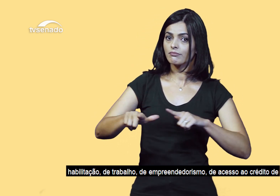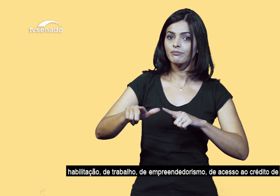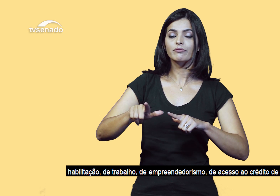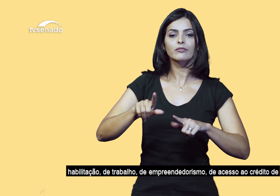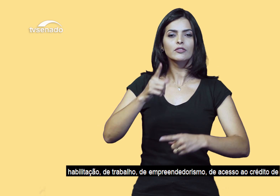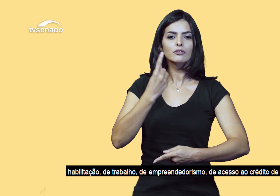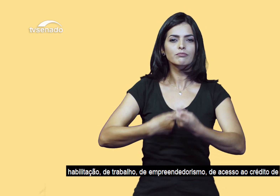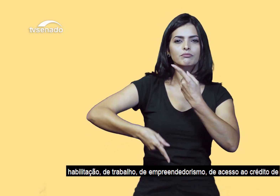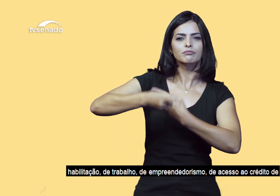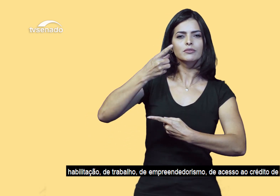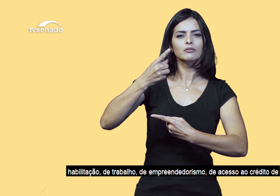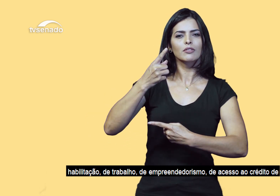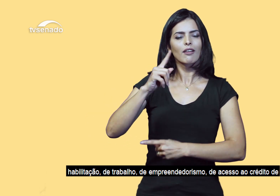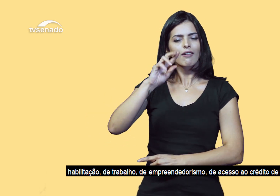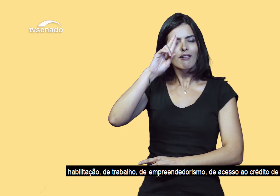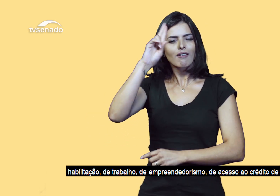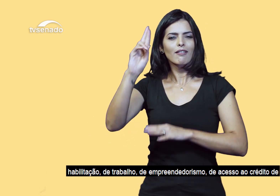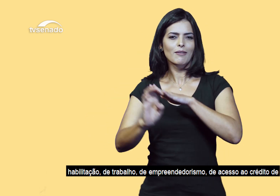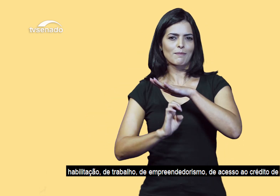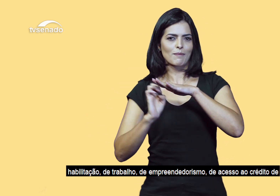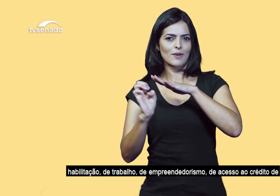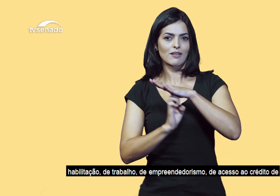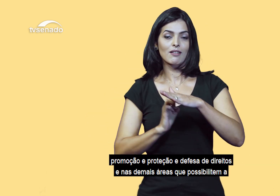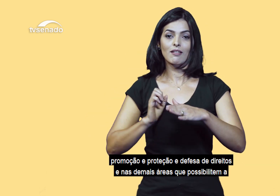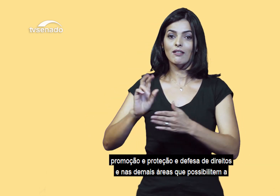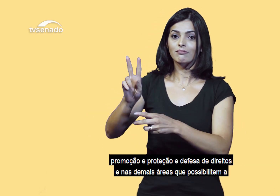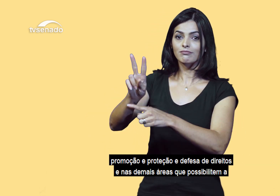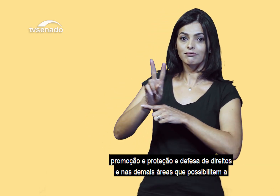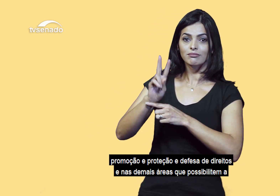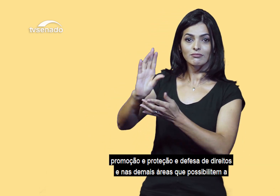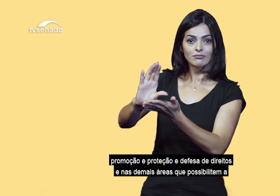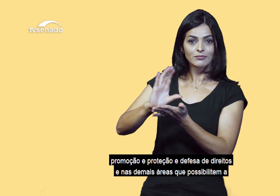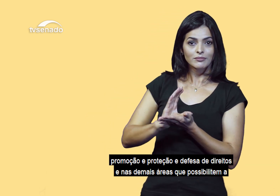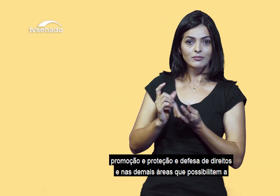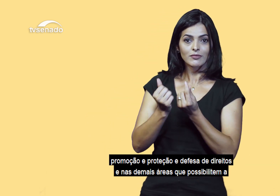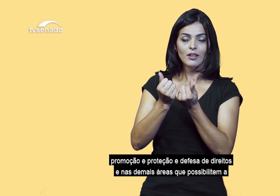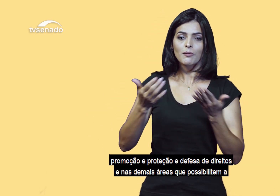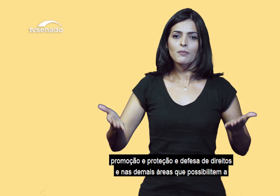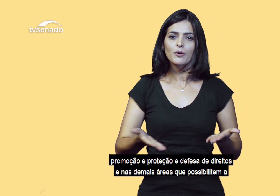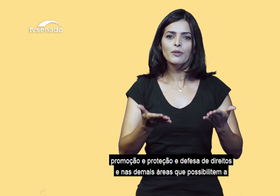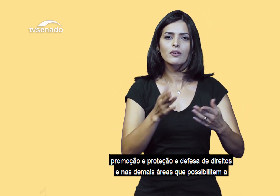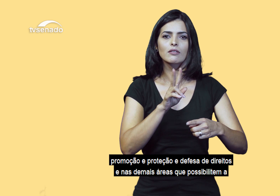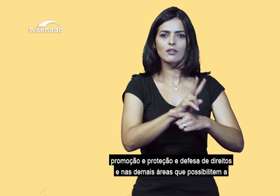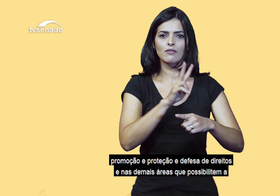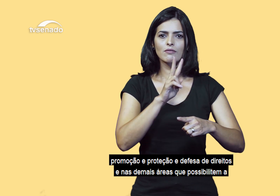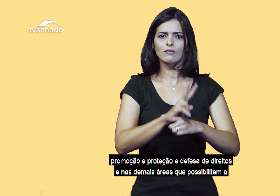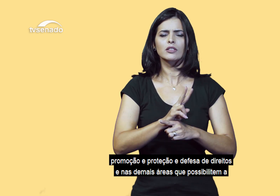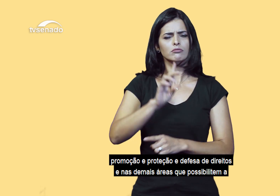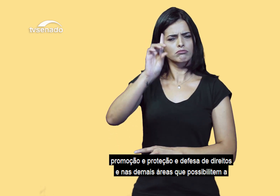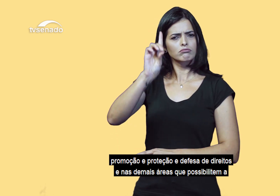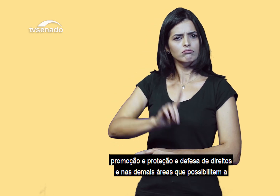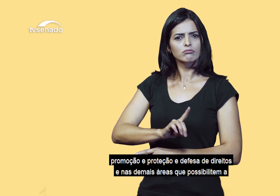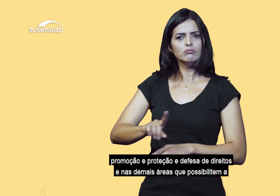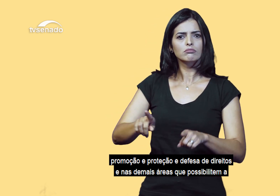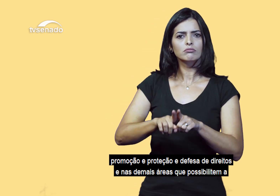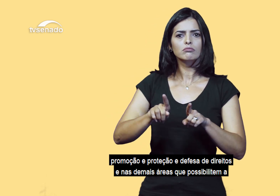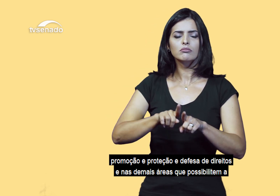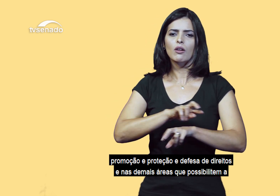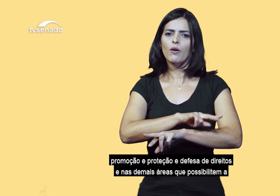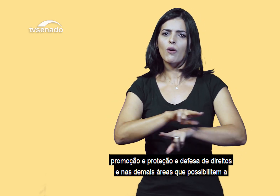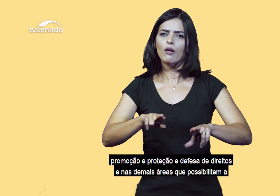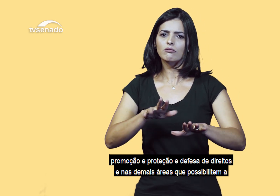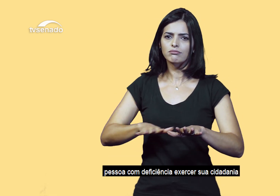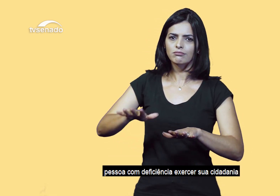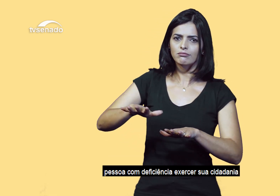empreendedorismo, de acesso ao crédito, de promoção e proteção e defesa de direitos e nas demais áreas